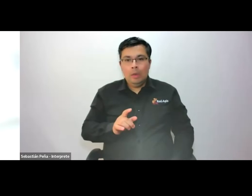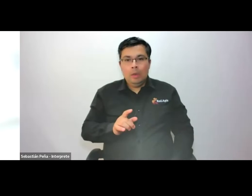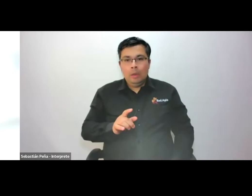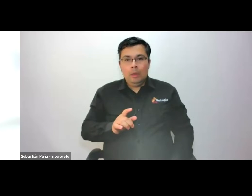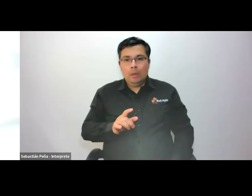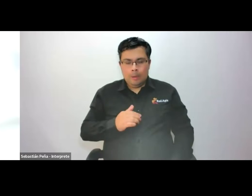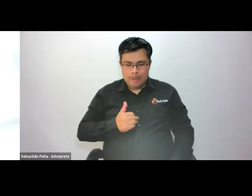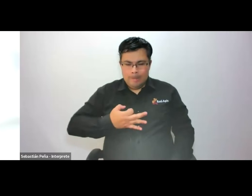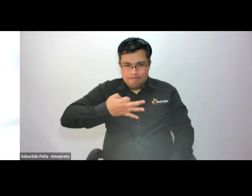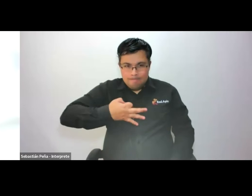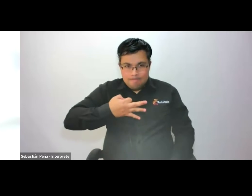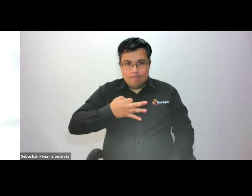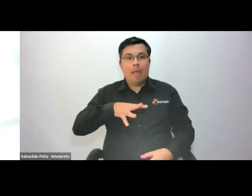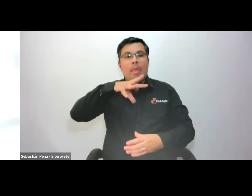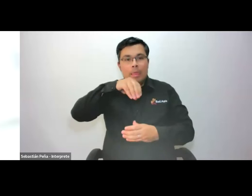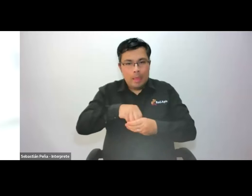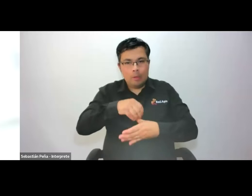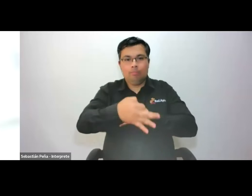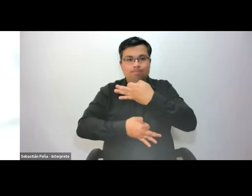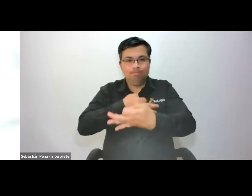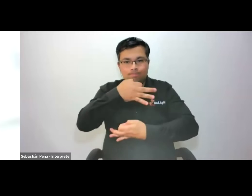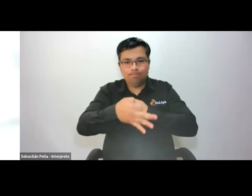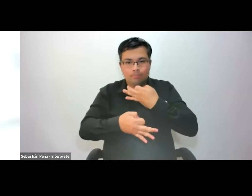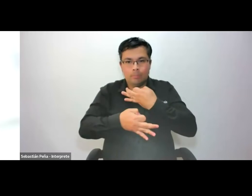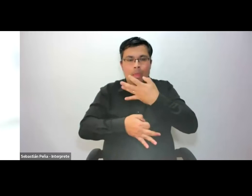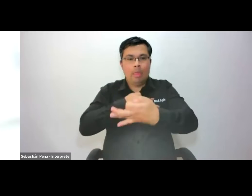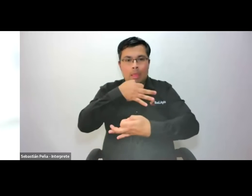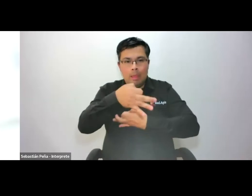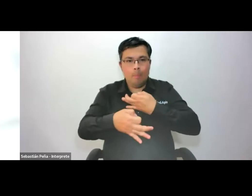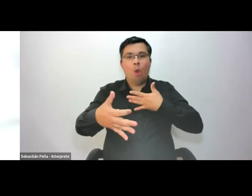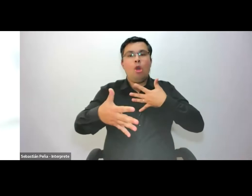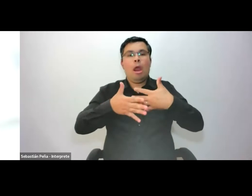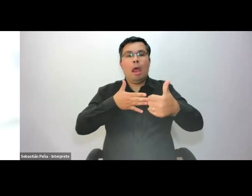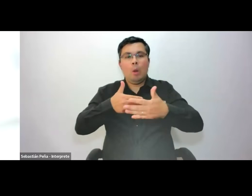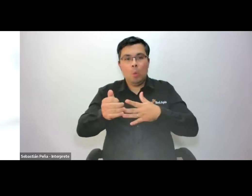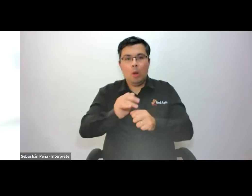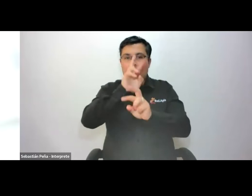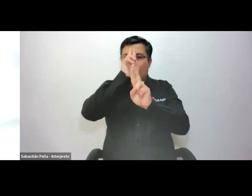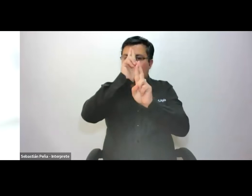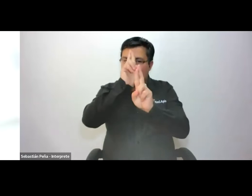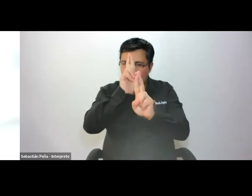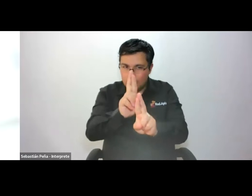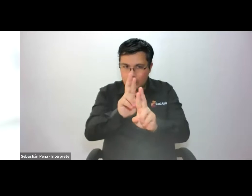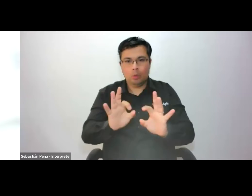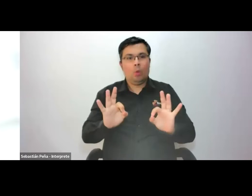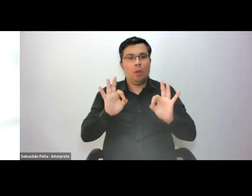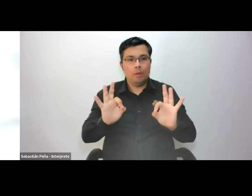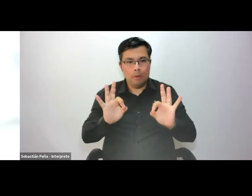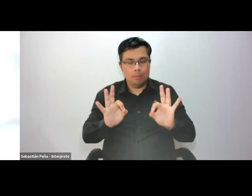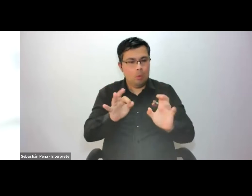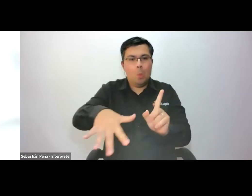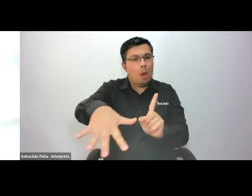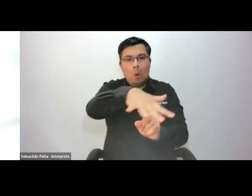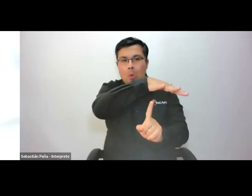que hablemos con naturalidad, con respeto, con buen trato del autismo como una condición inherente a la persona y